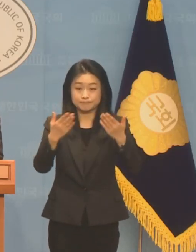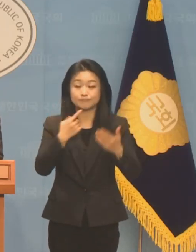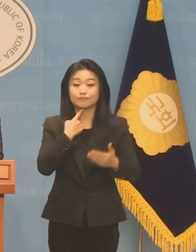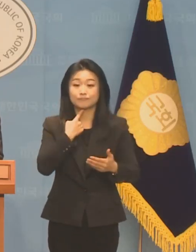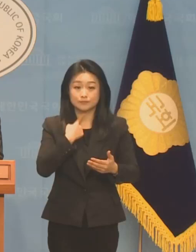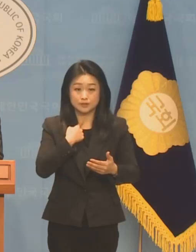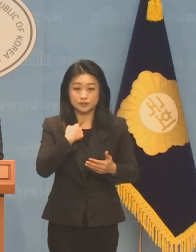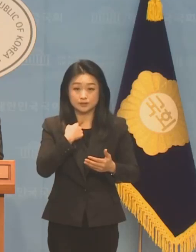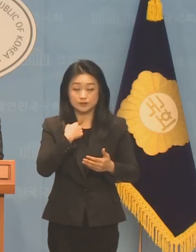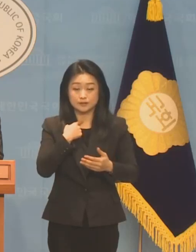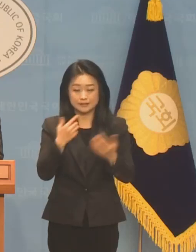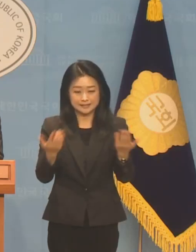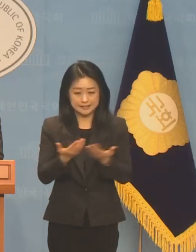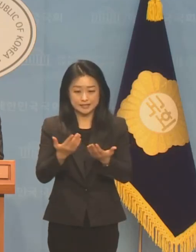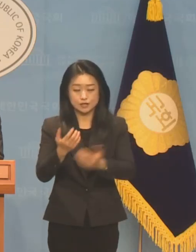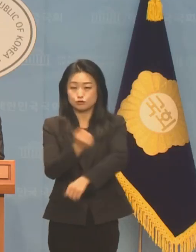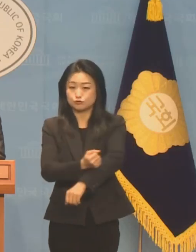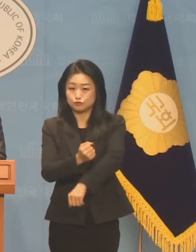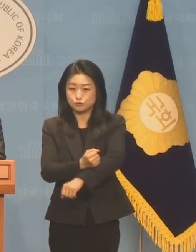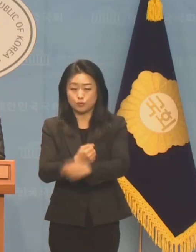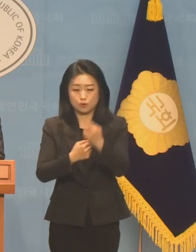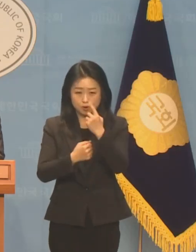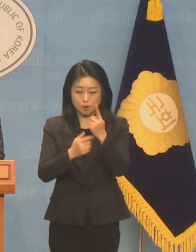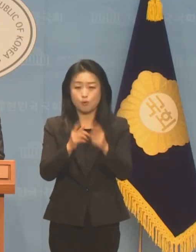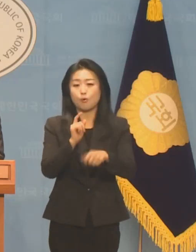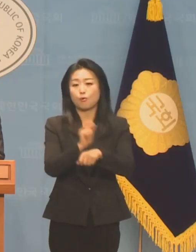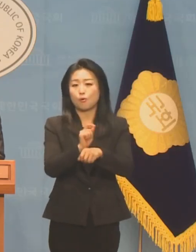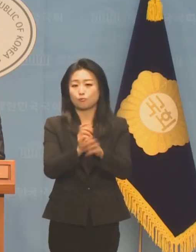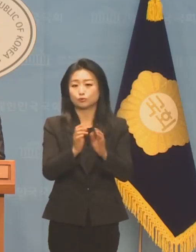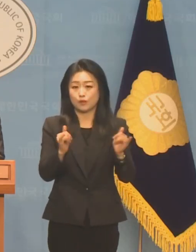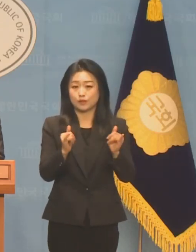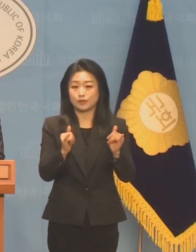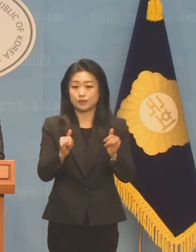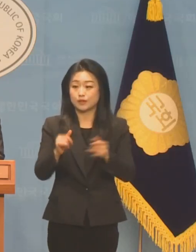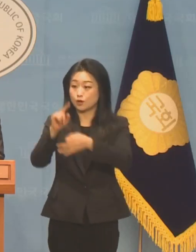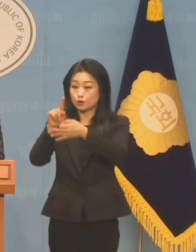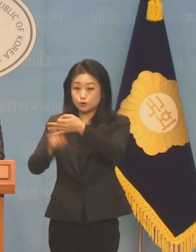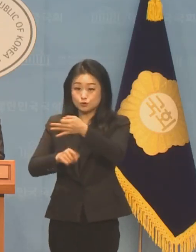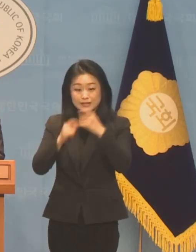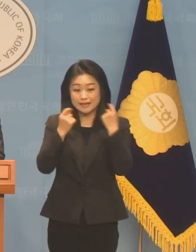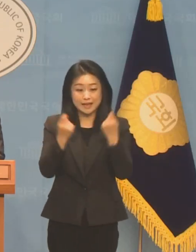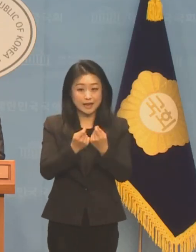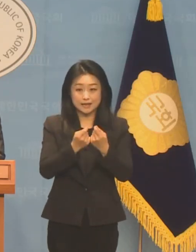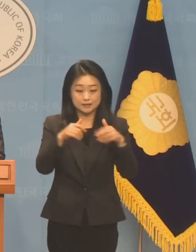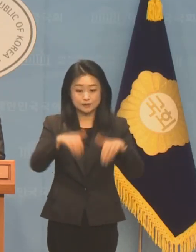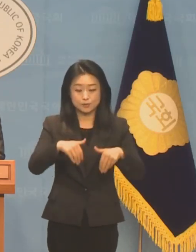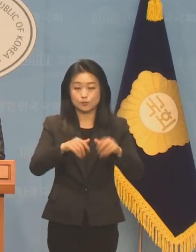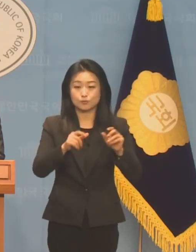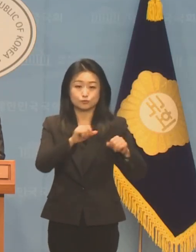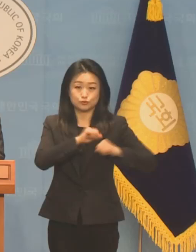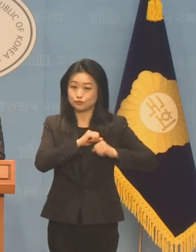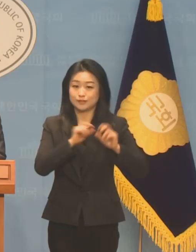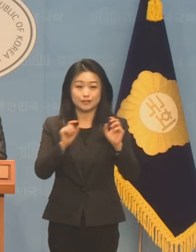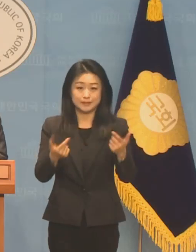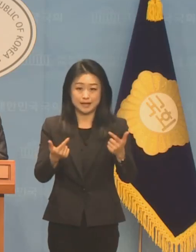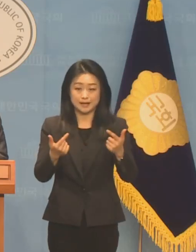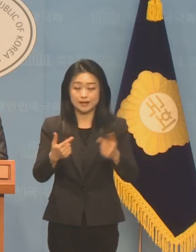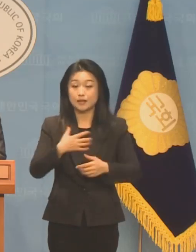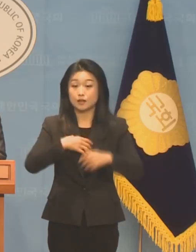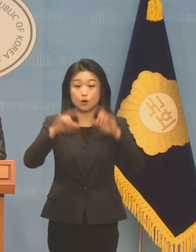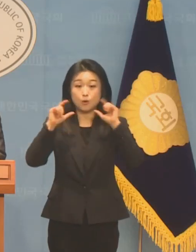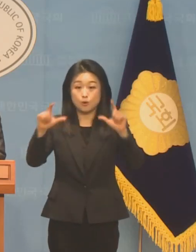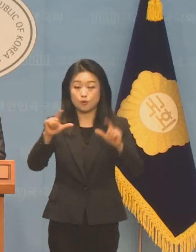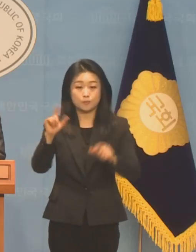던질 각오를 하며 일해온 수많은 경호관들은 특정인의 사병이 아닙니다. 분명히